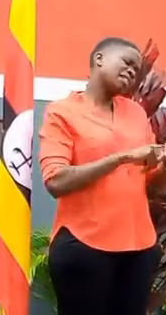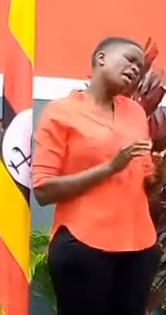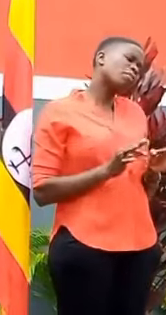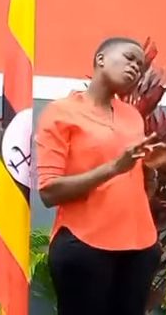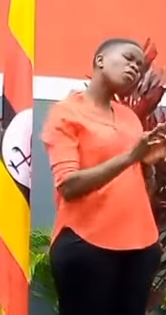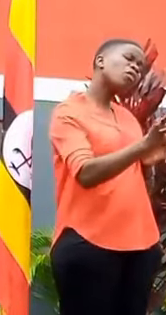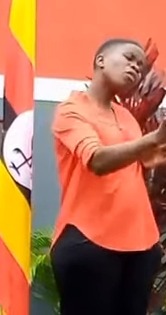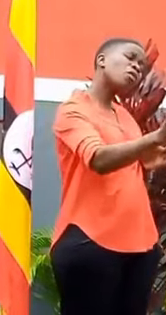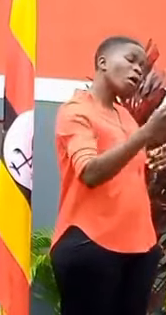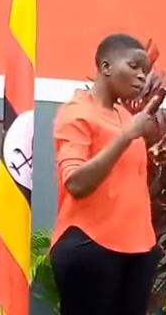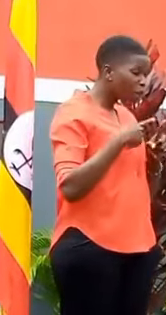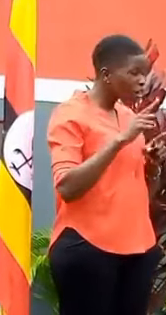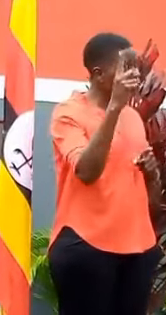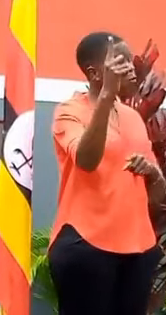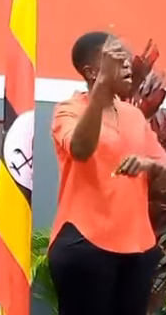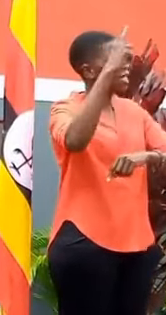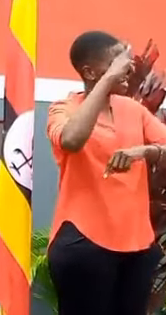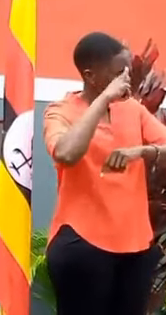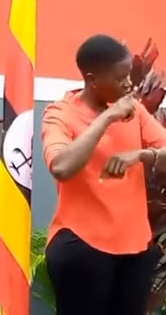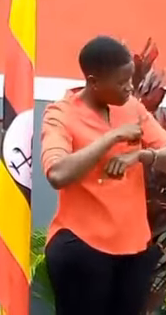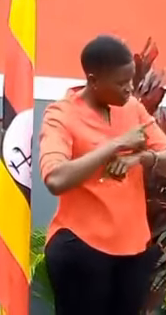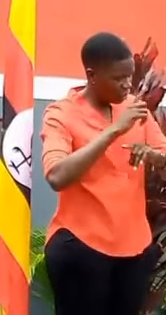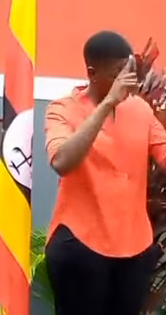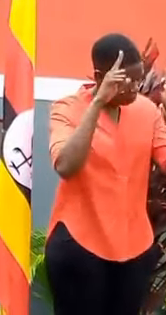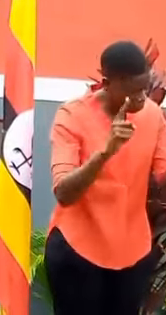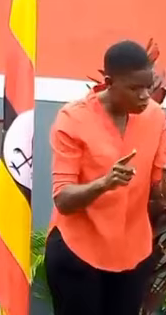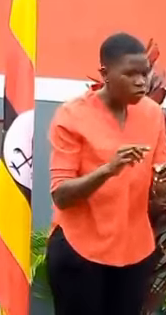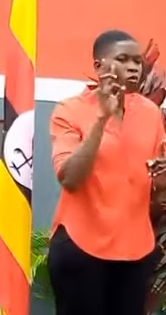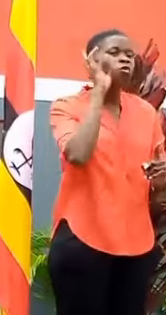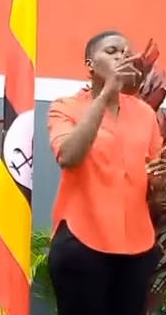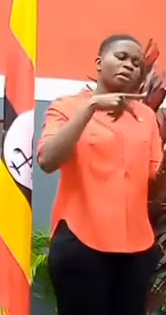naye olunaku lujja kukya bajja kubisasulira.